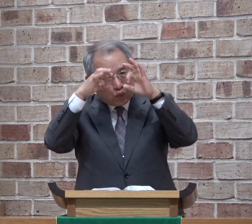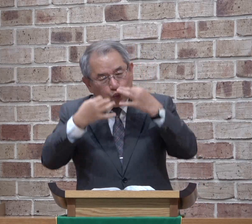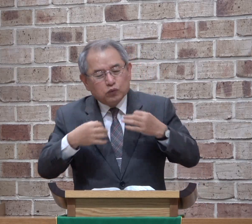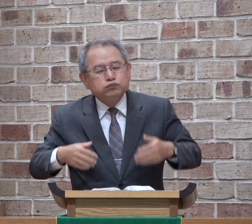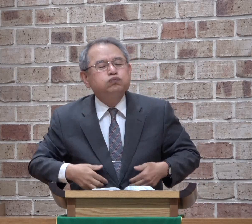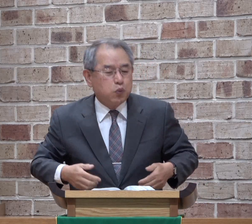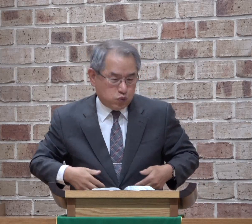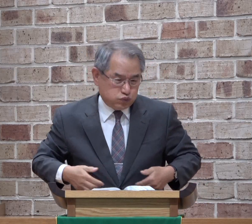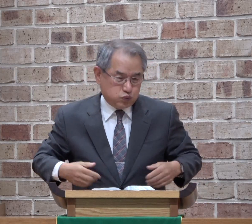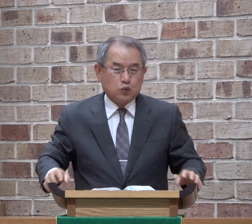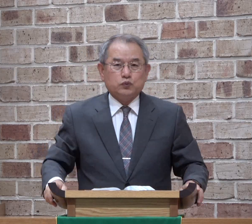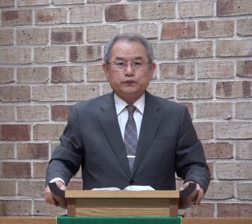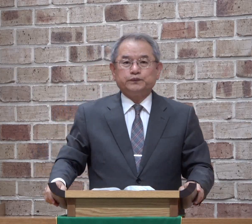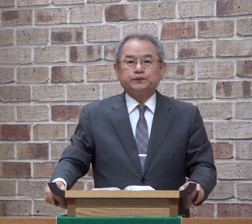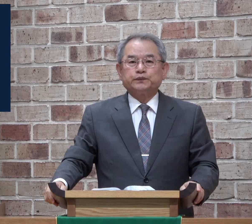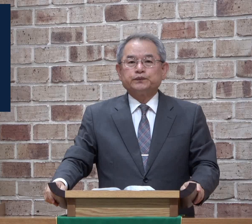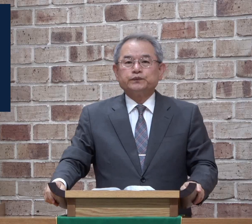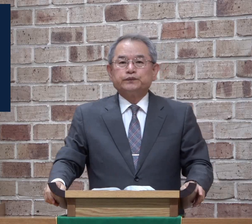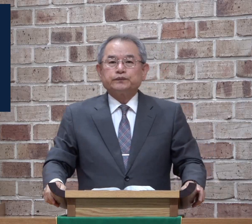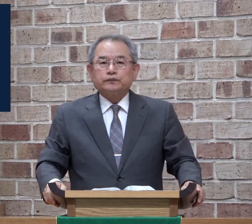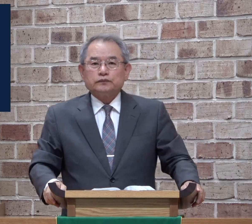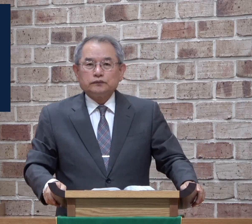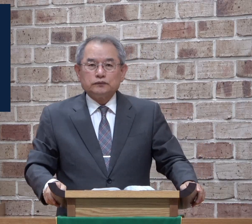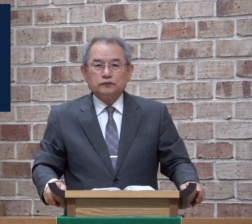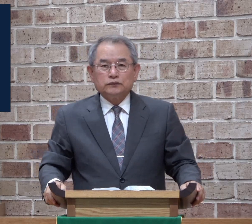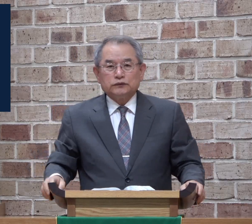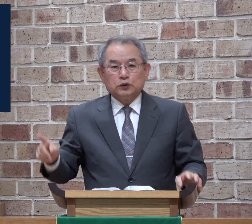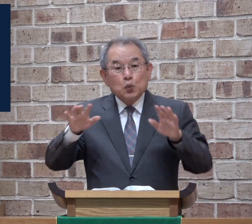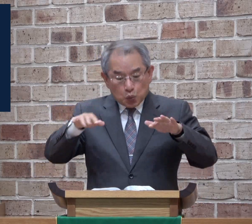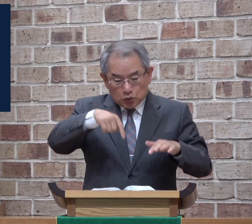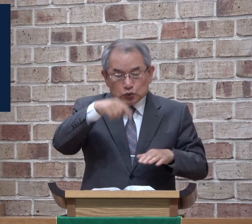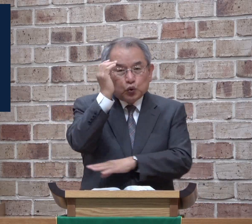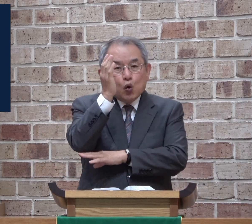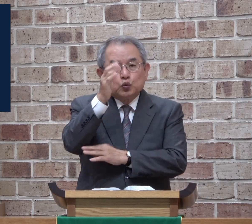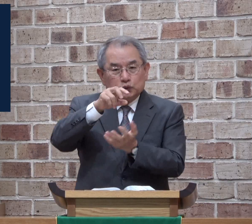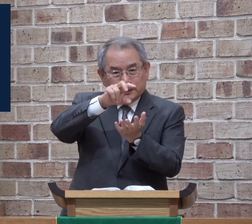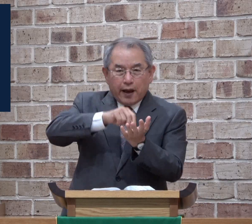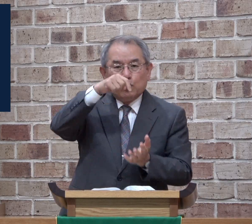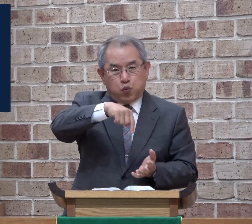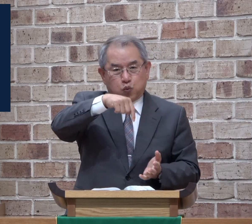믿음이 있는지 없는지 우리를 돌아보아야 합니다. 오늘 설교의 제목은